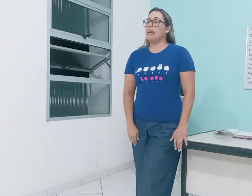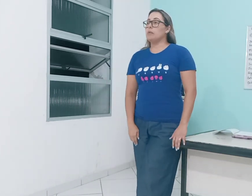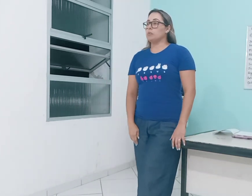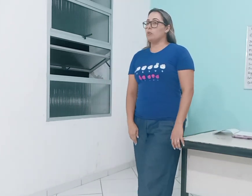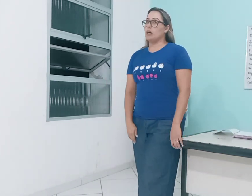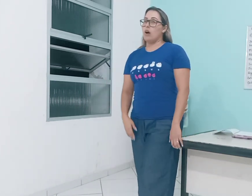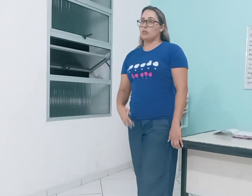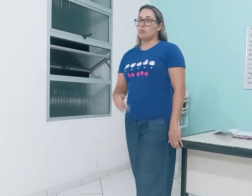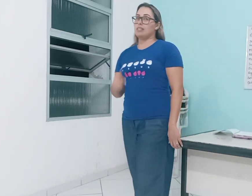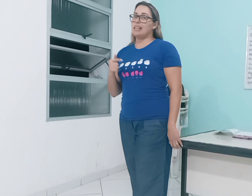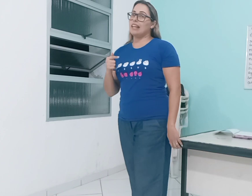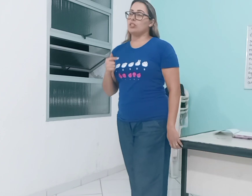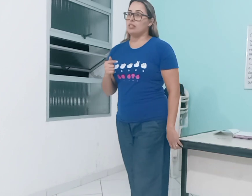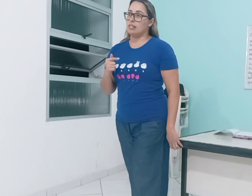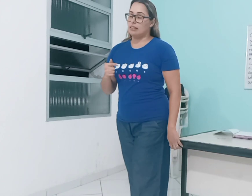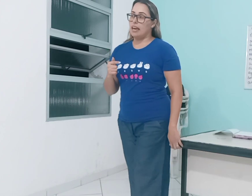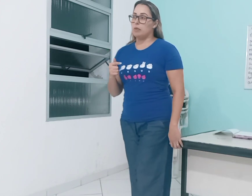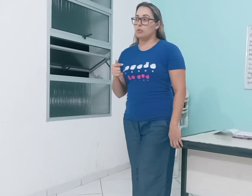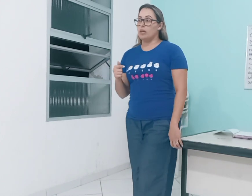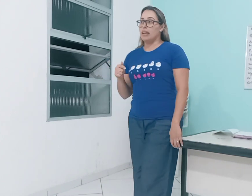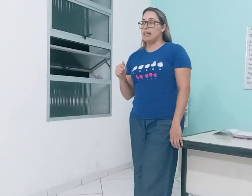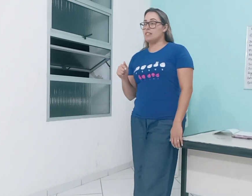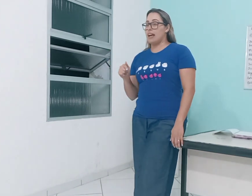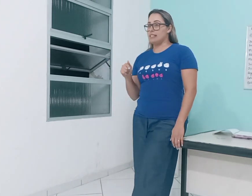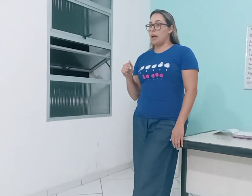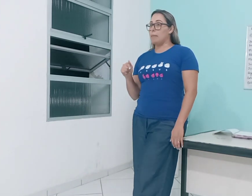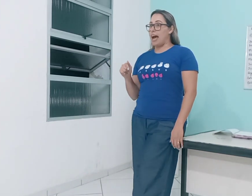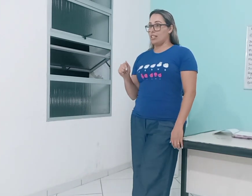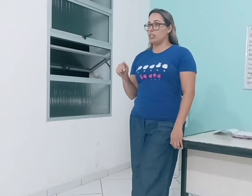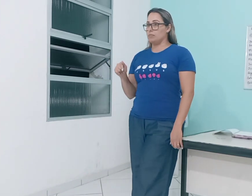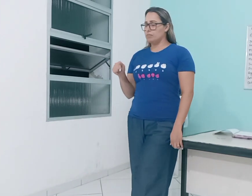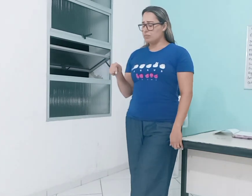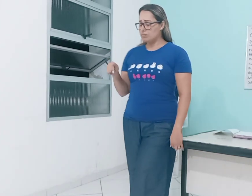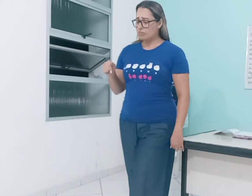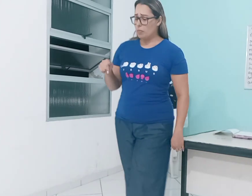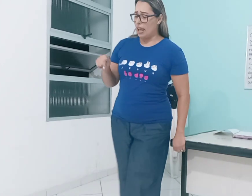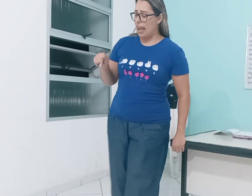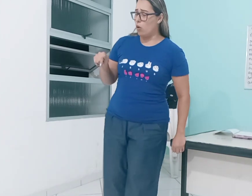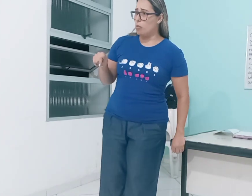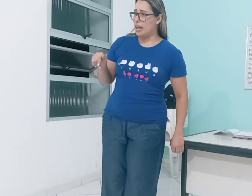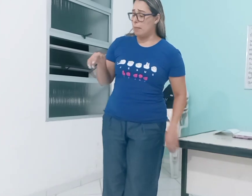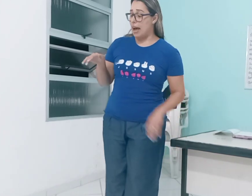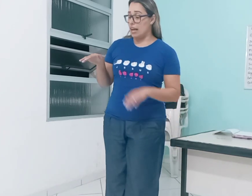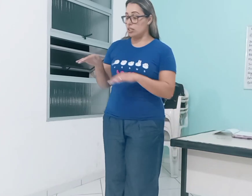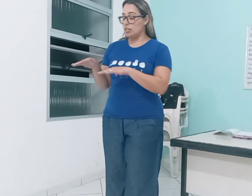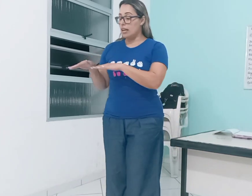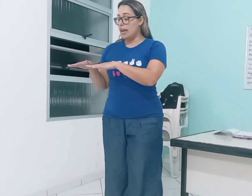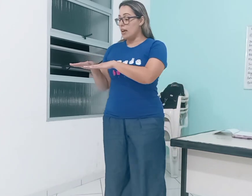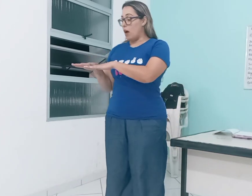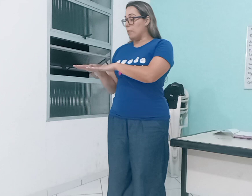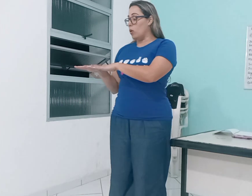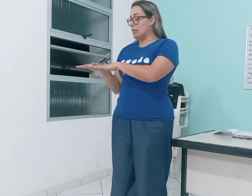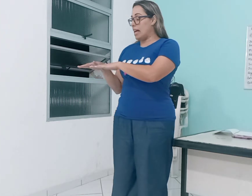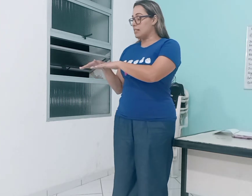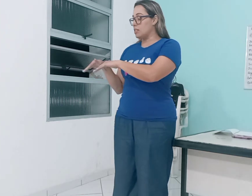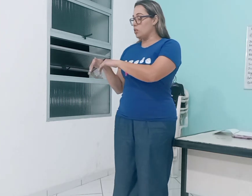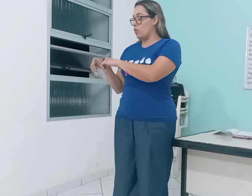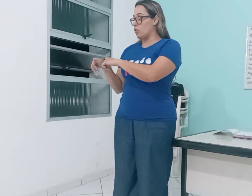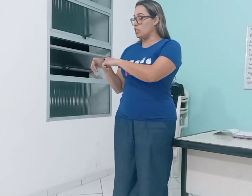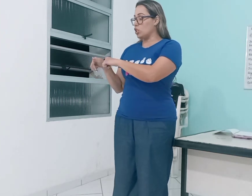Setembro, por causa do 7 de setembro, eles fazem a marcha. Aí como que é a marcha? A mão tá assim, ó, você